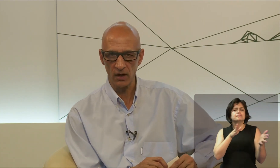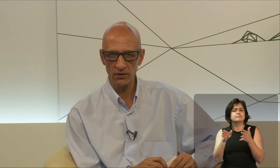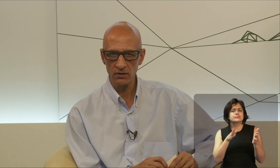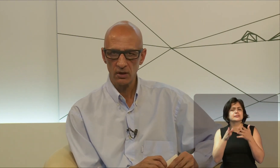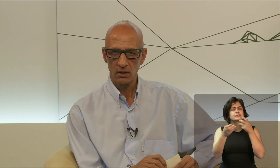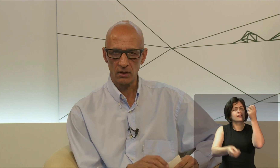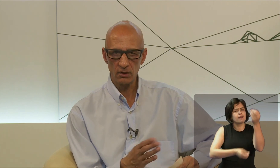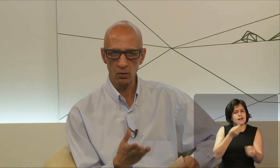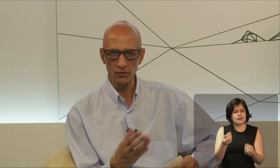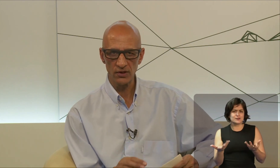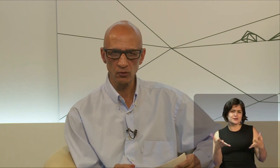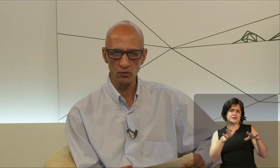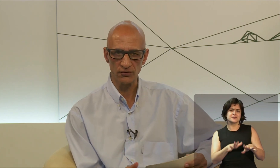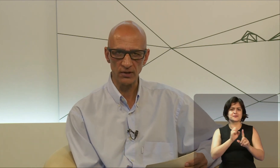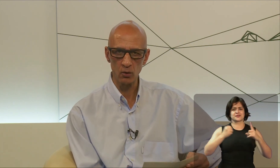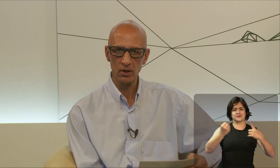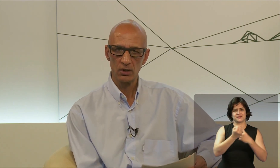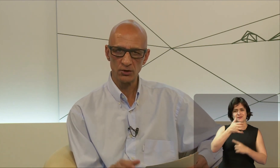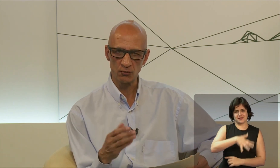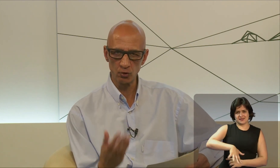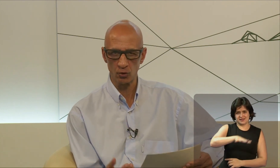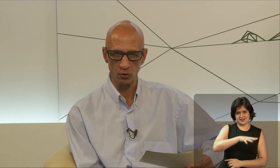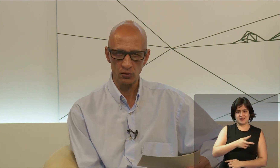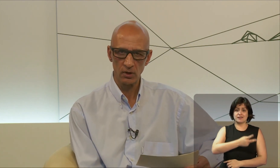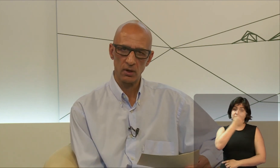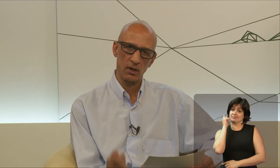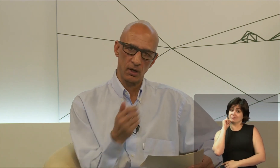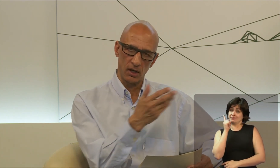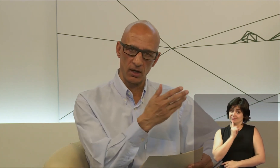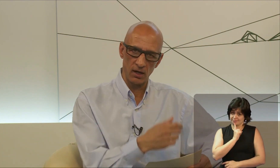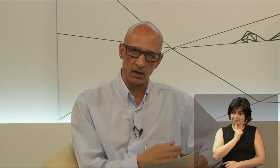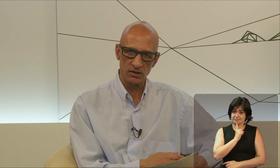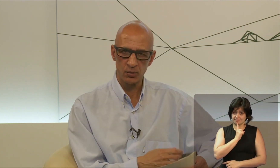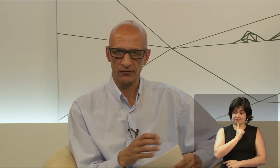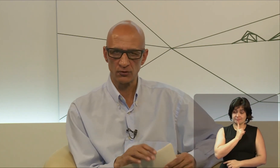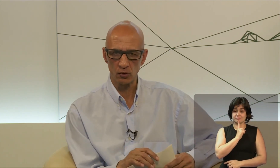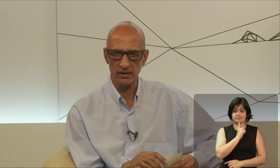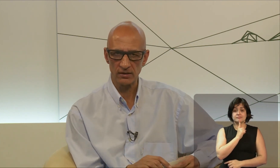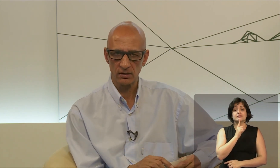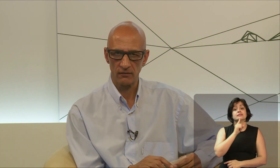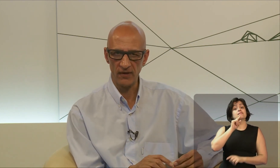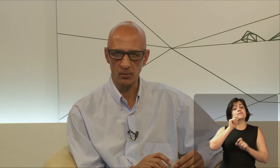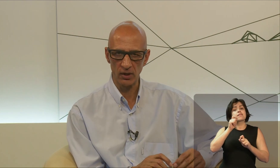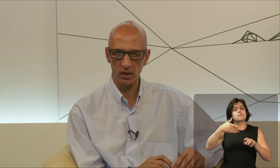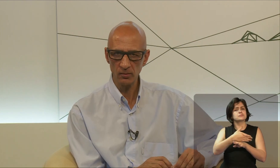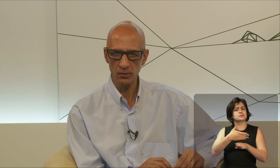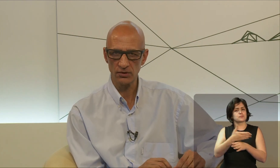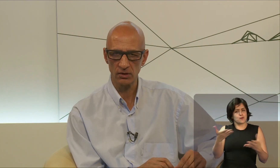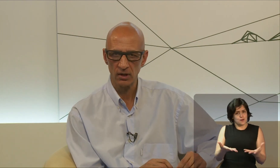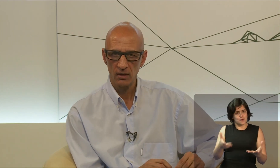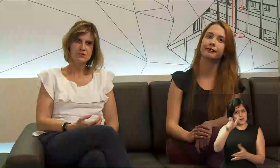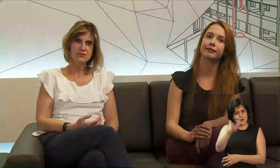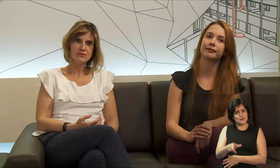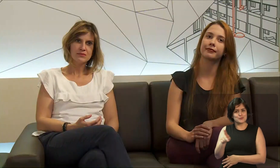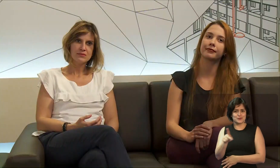acessibilidade e inclusão social de surdos. As professoras Débora Campos e também a